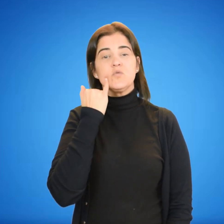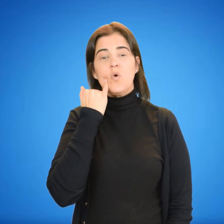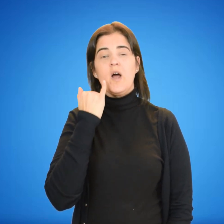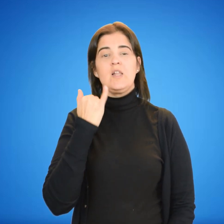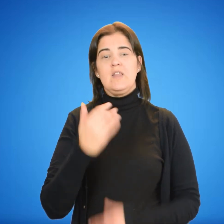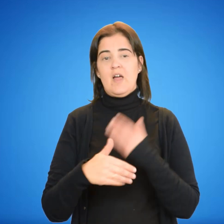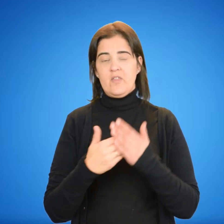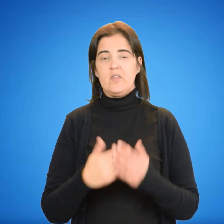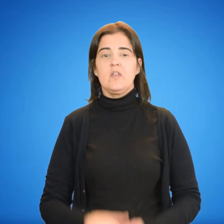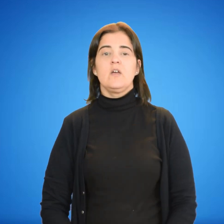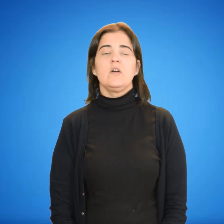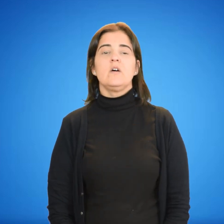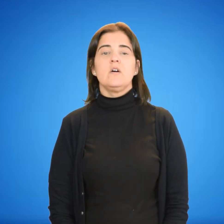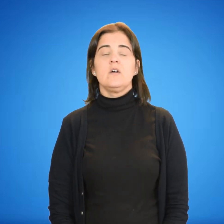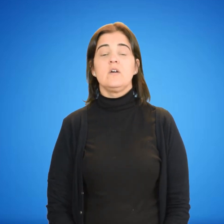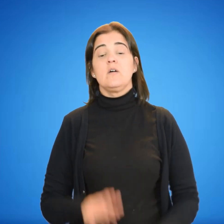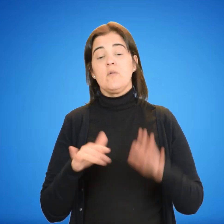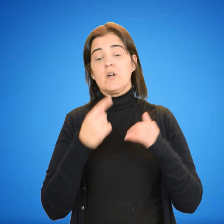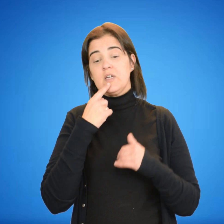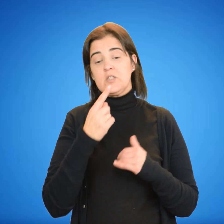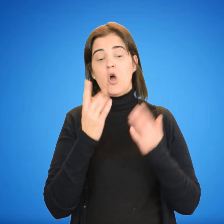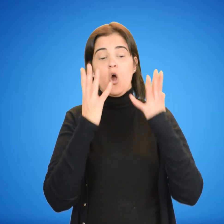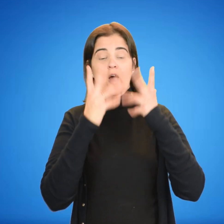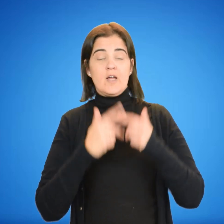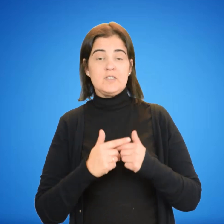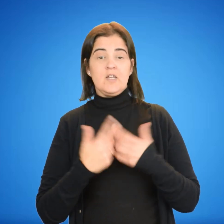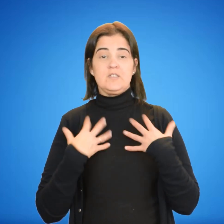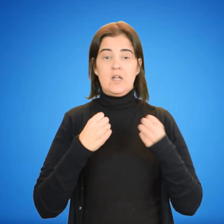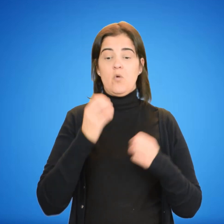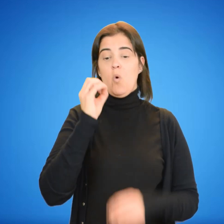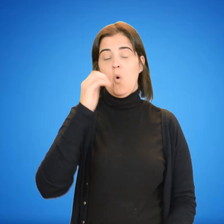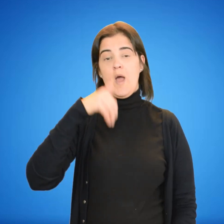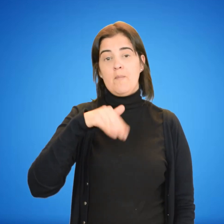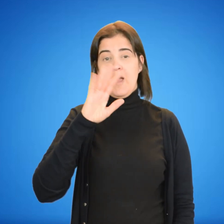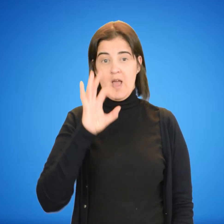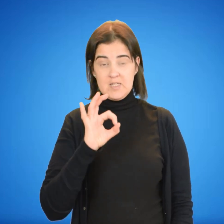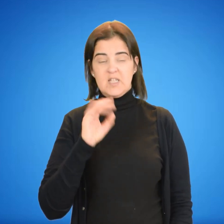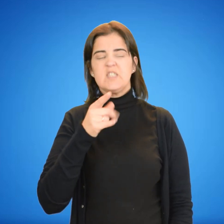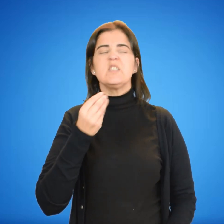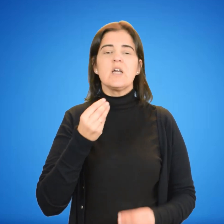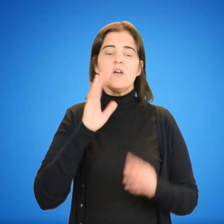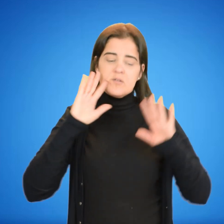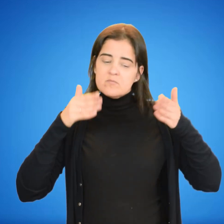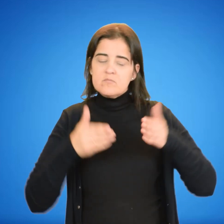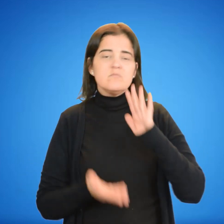de acuerdo con la Organización Mundial de la Salud OMS la sexualidad es un aspecto central del ser humano